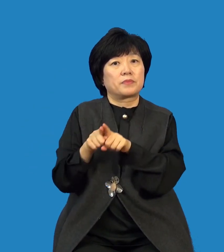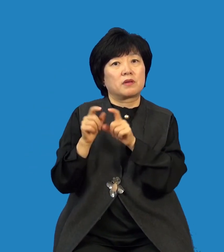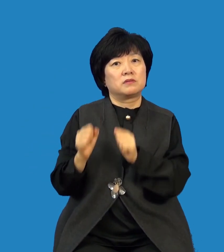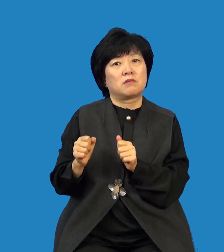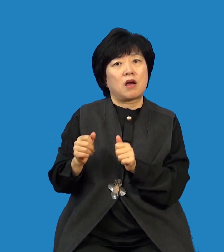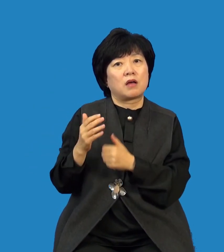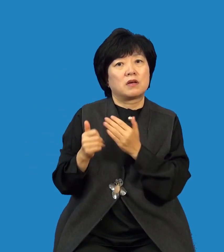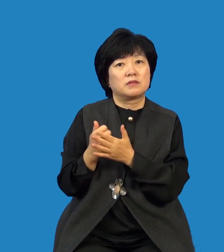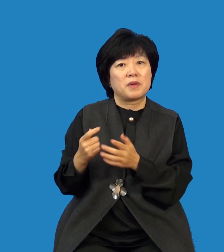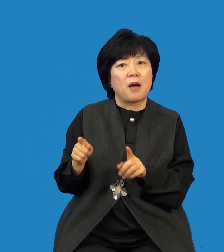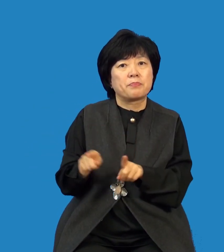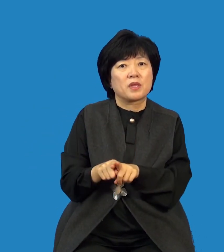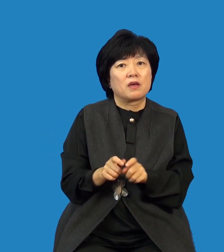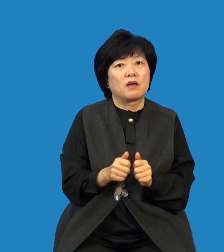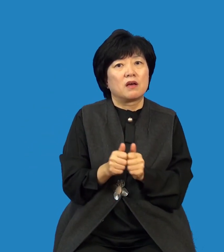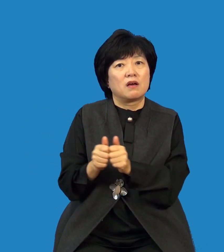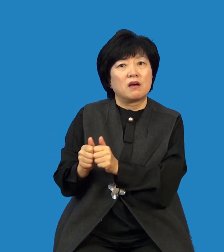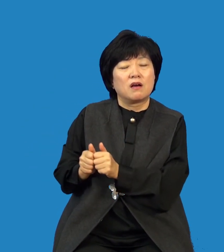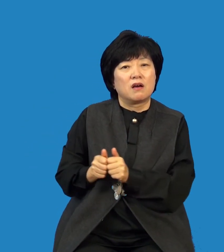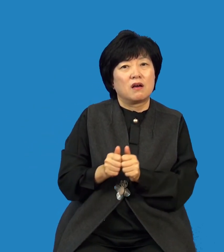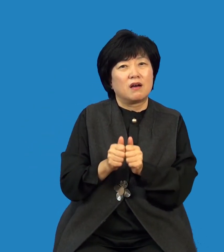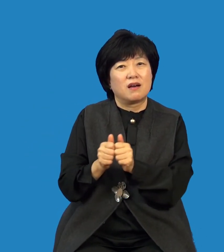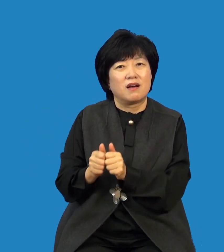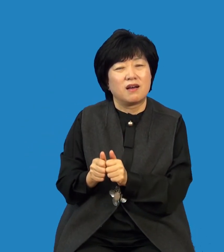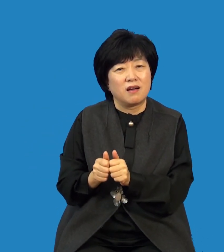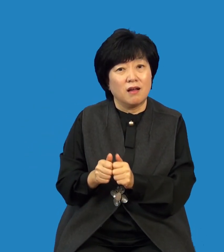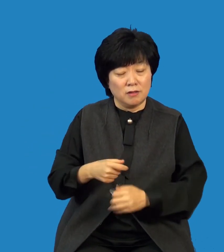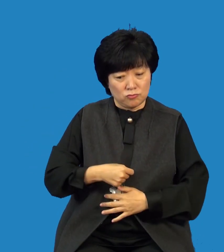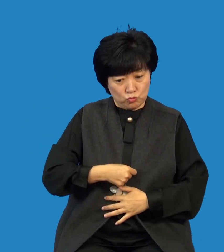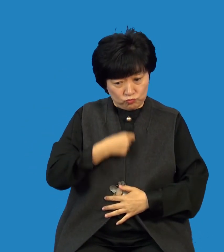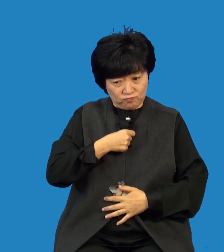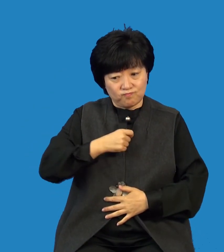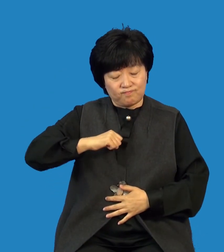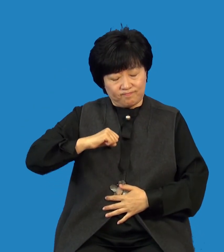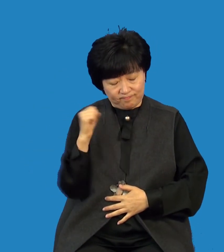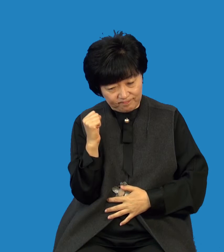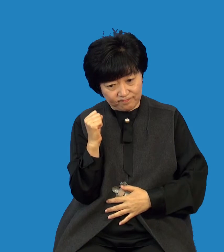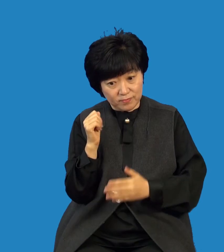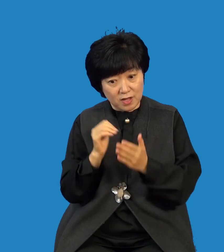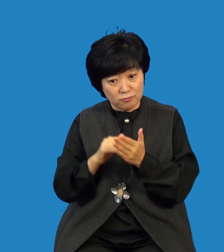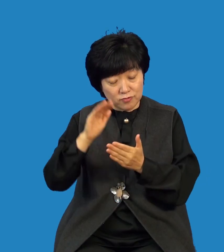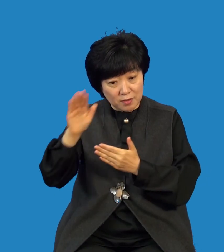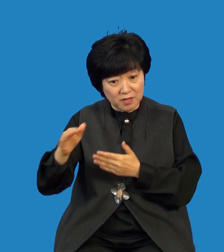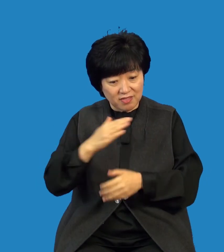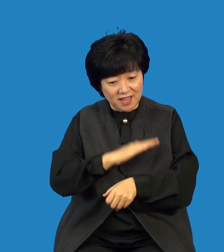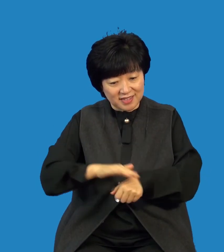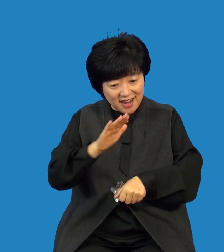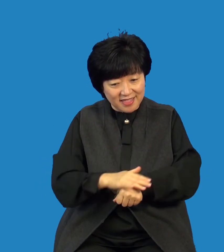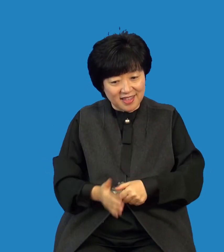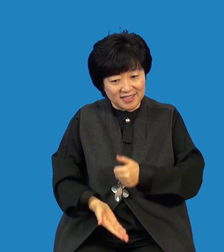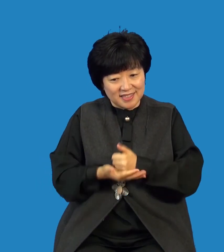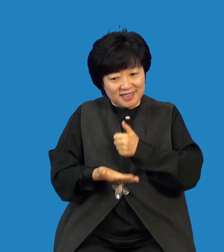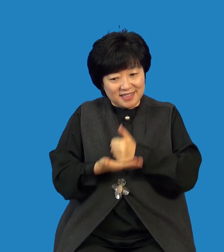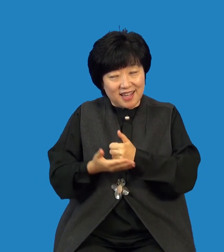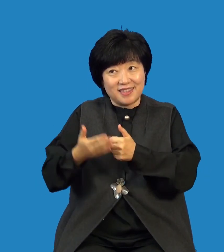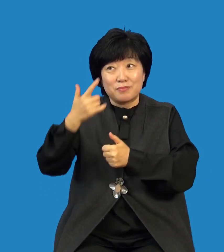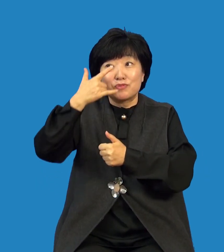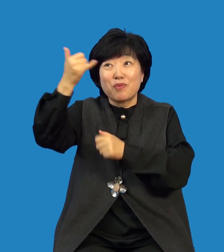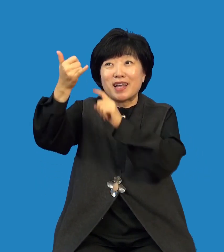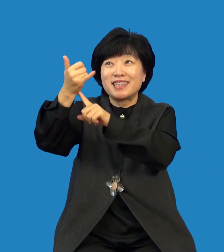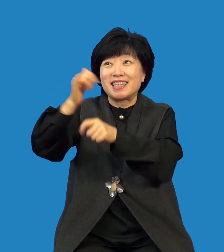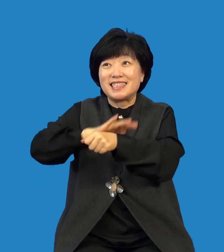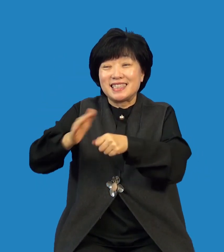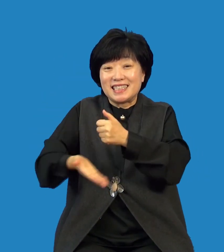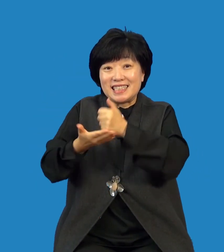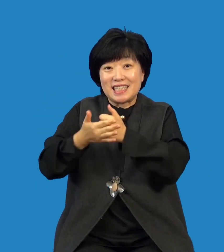것 같은 거예요. 여러분 그거 있잖아요. 아까도 말씀드렸듯이 뭔가 하나님께 칭찬받을 일을 하면, 또 부모에게 칭찬받은 일을 하면 막